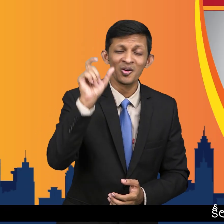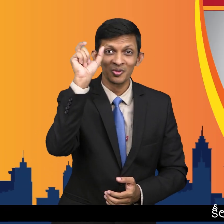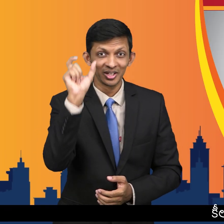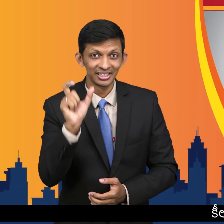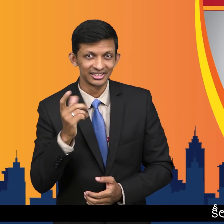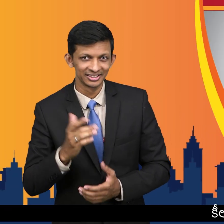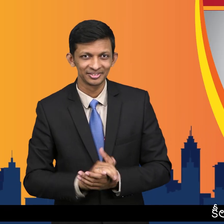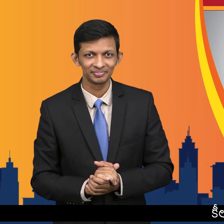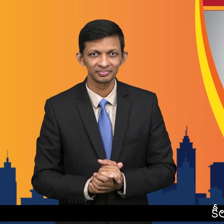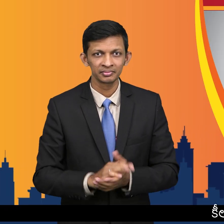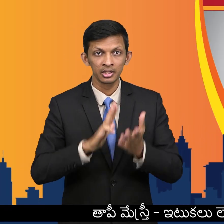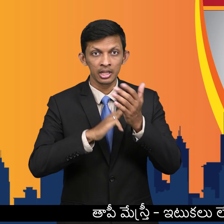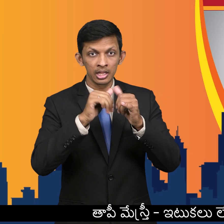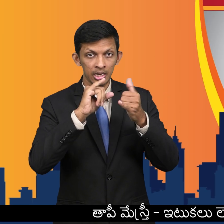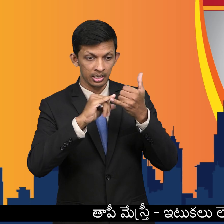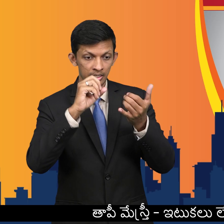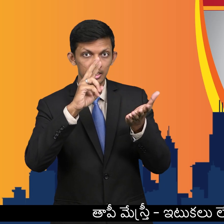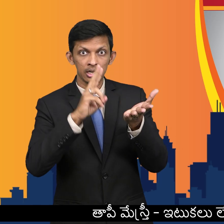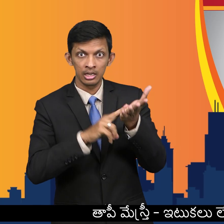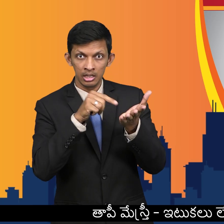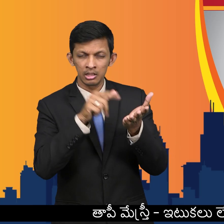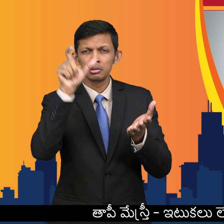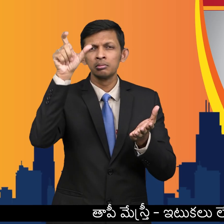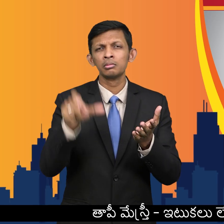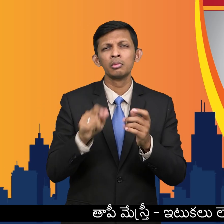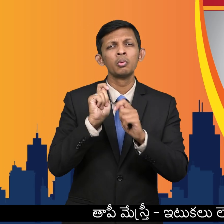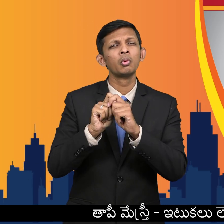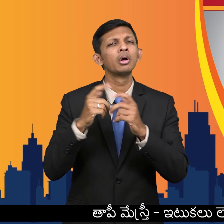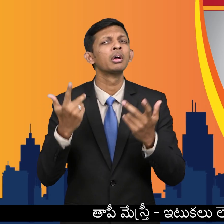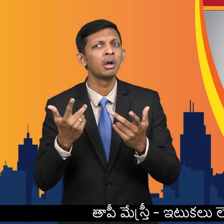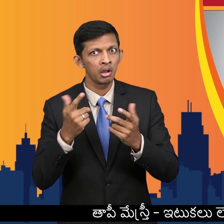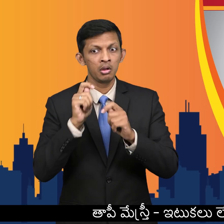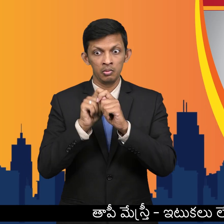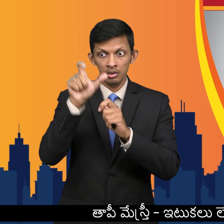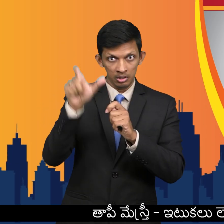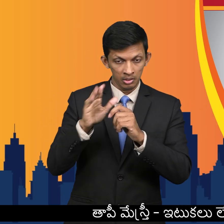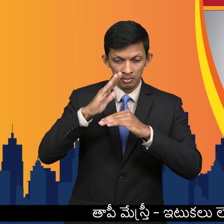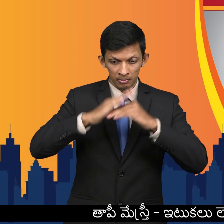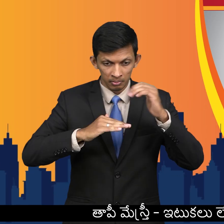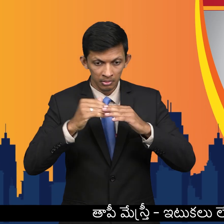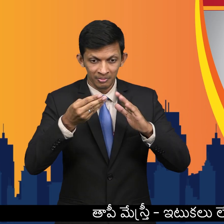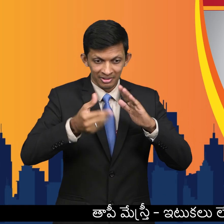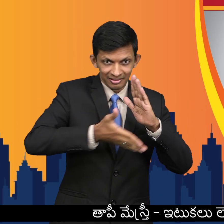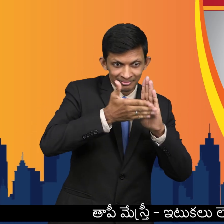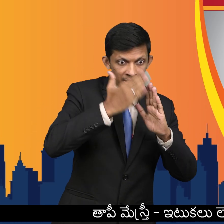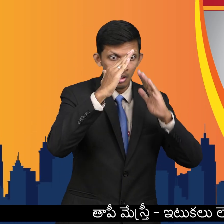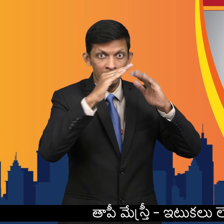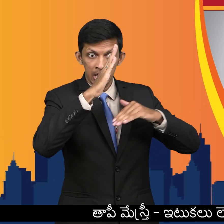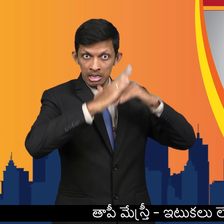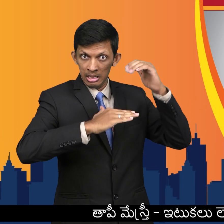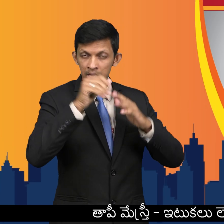కీలక పదాలు: తాపీ మేస్త్రి, ఇటుకలు లేదా రాళ్లతో ఇళ్ళు నిర్మించే